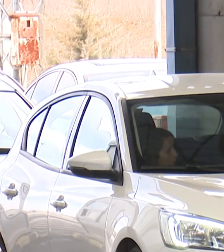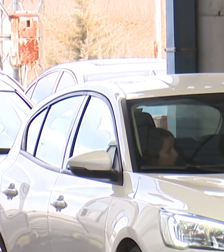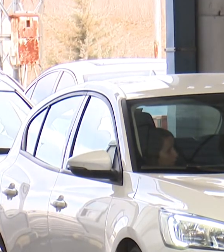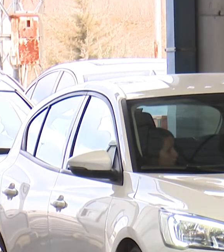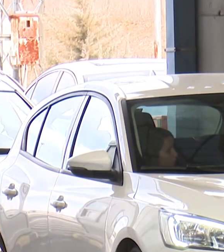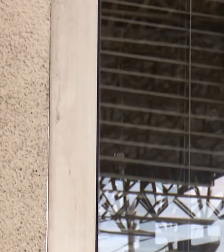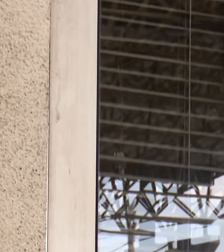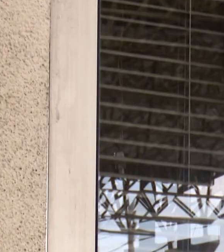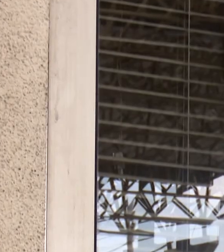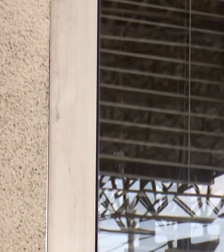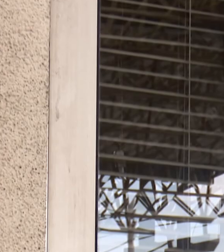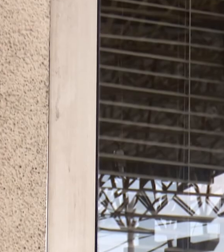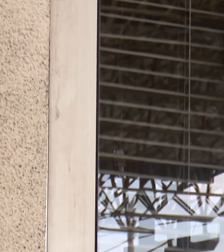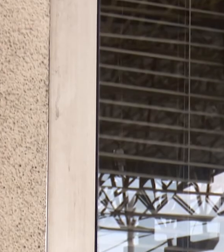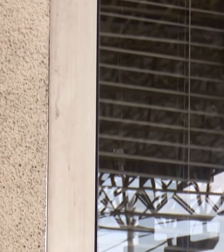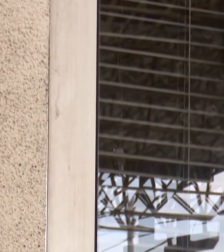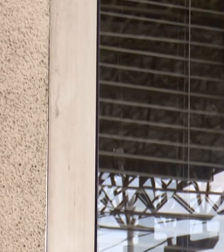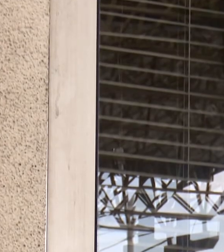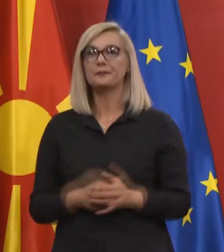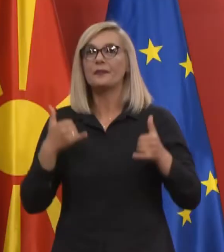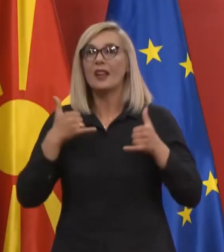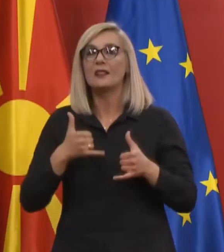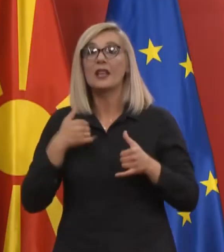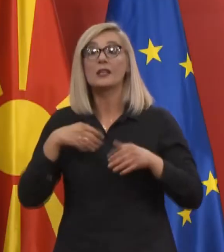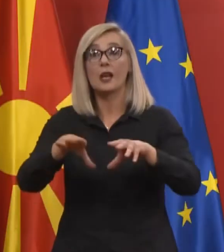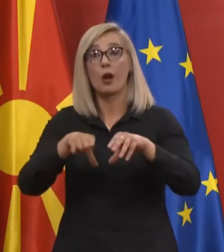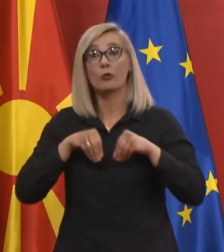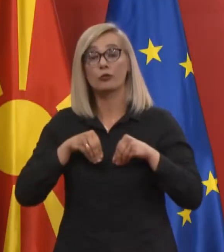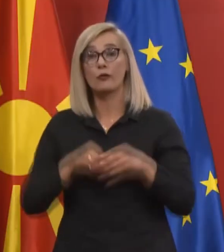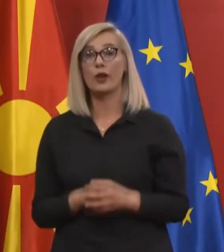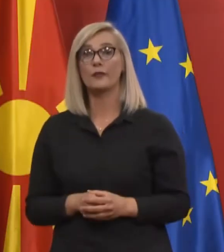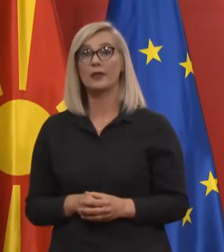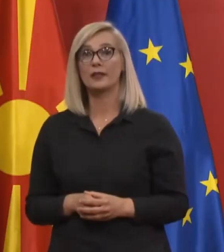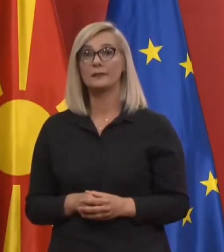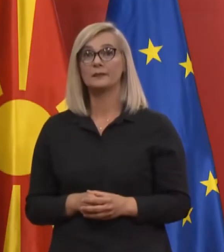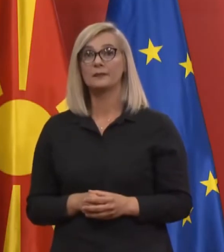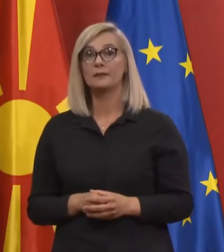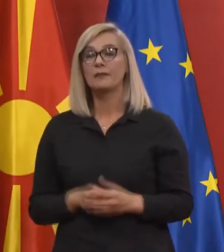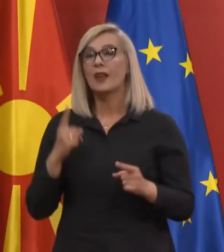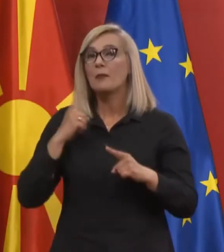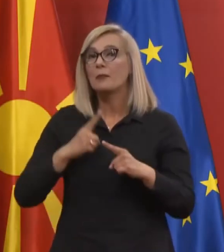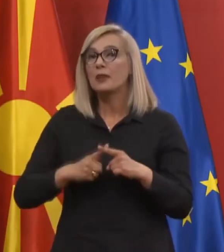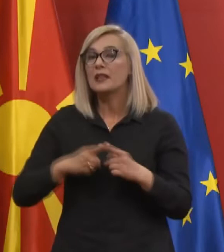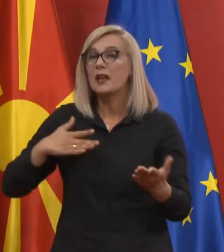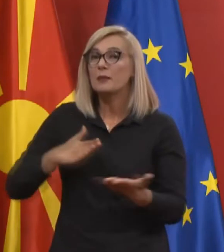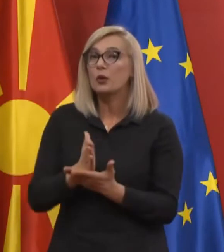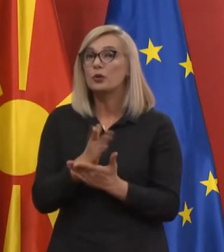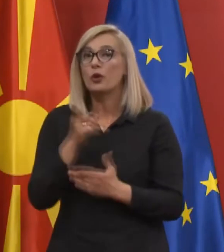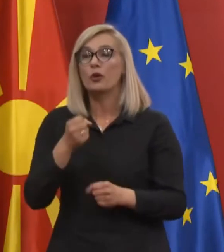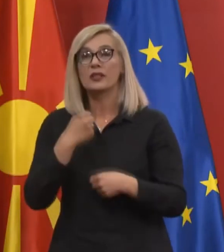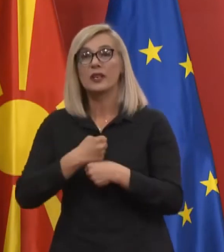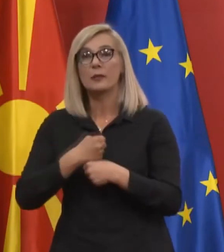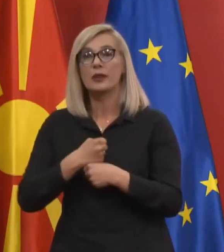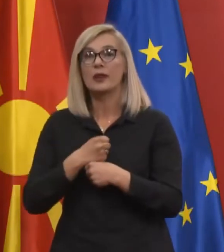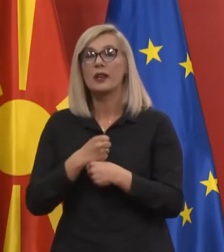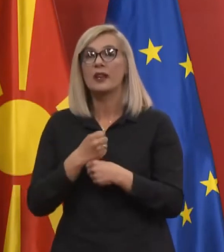e tërësishme të kufive në bashkëpunim me vendet fqinje. Sot e miratuam edhe protokolin